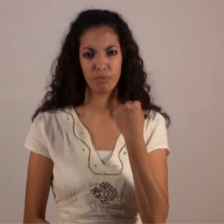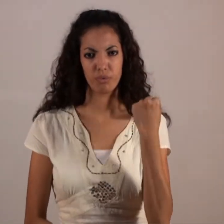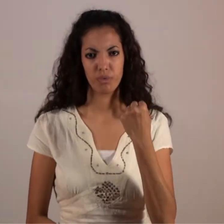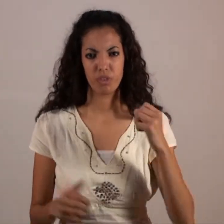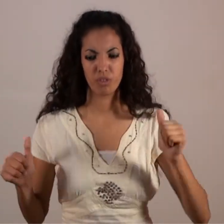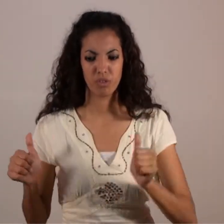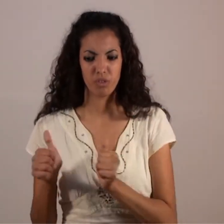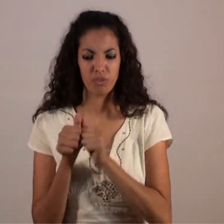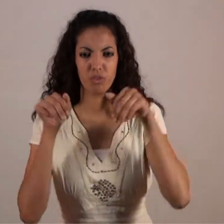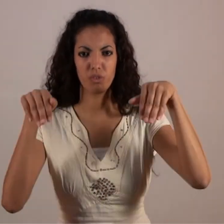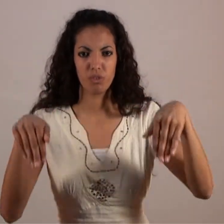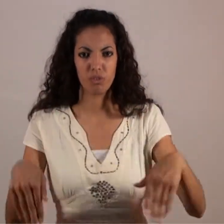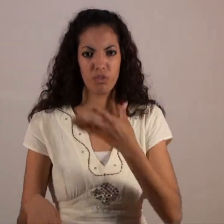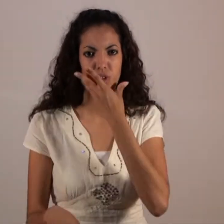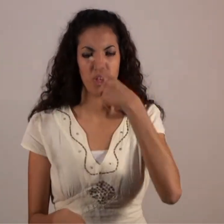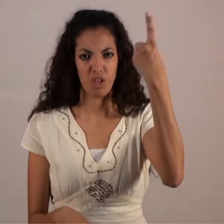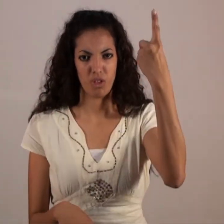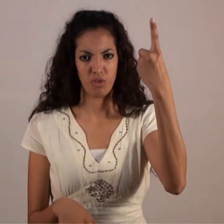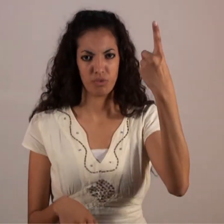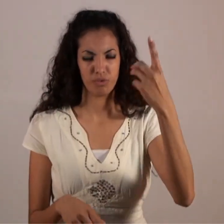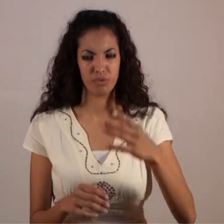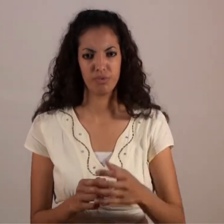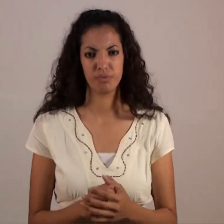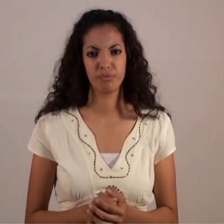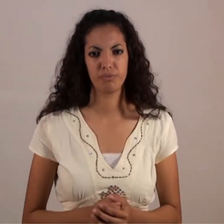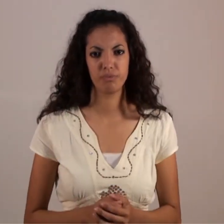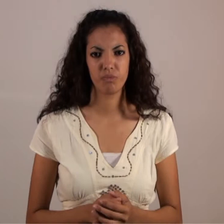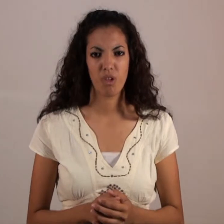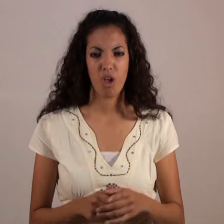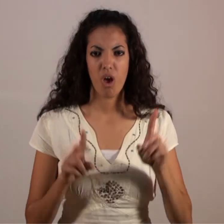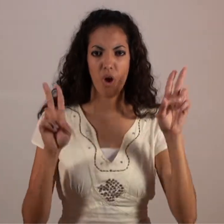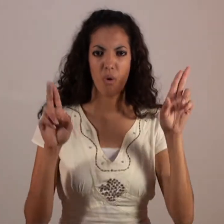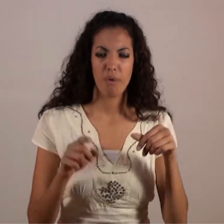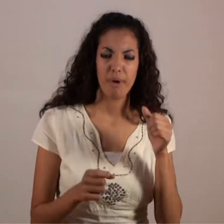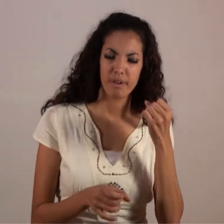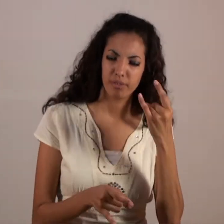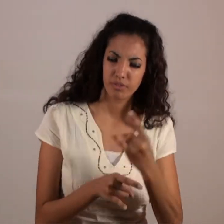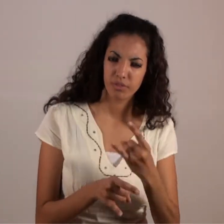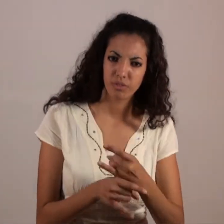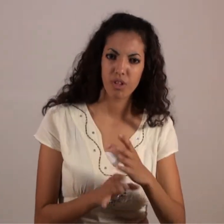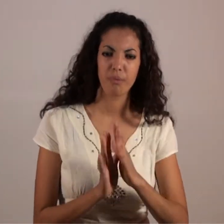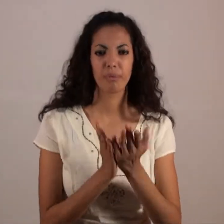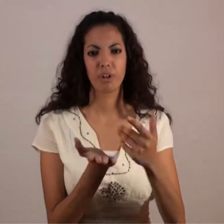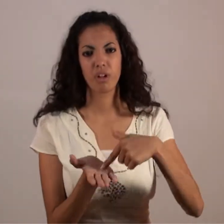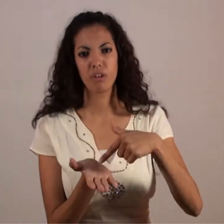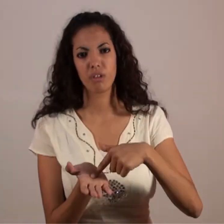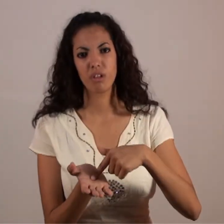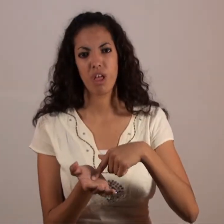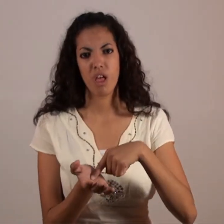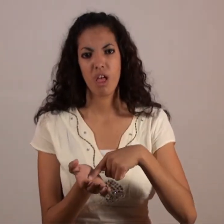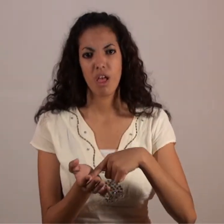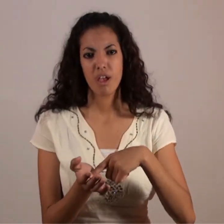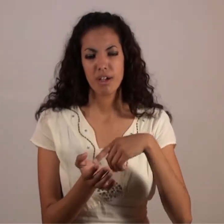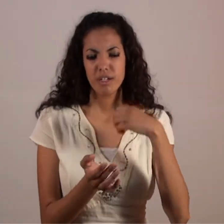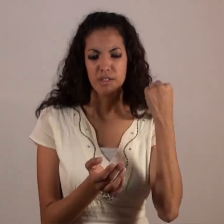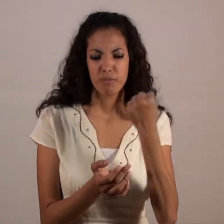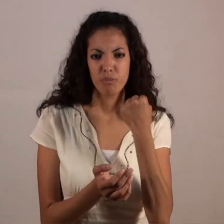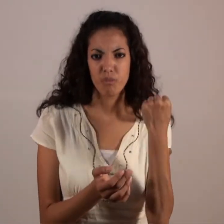Dios. Este es un tema recurrente en Hebreos que enfatiza la divinidad y la calidad de Mesías